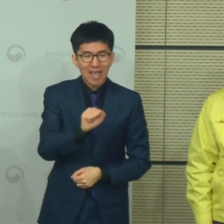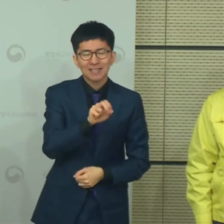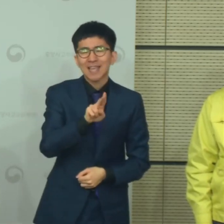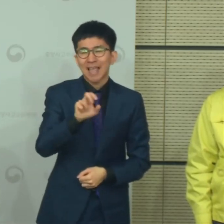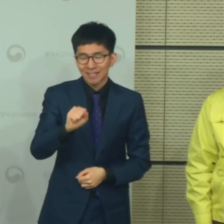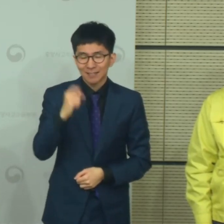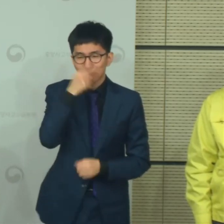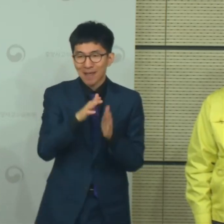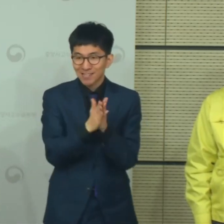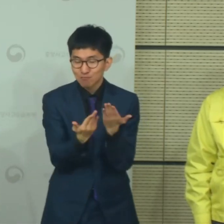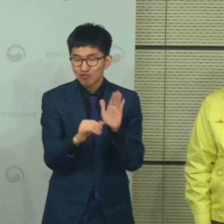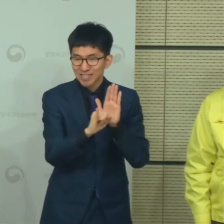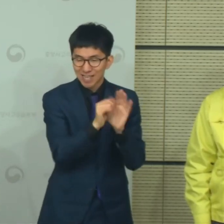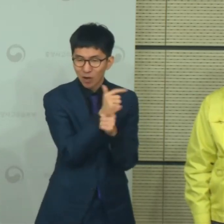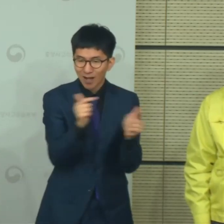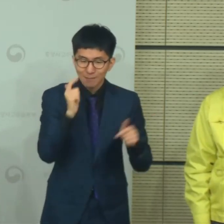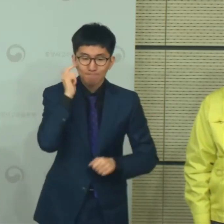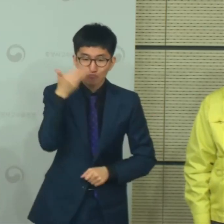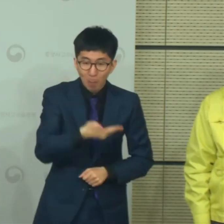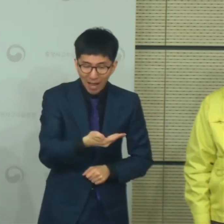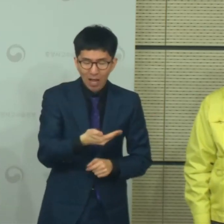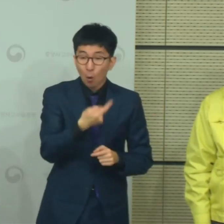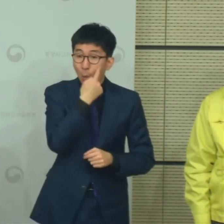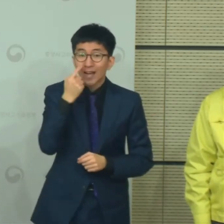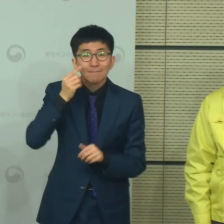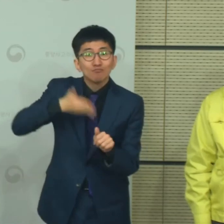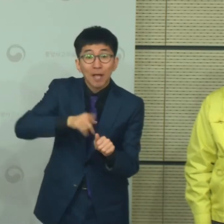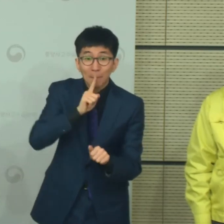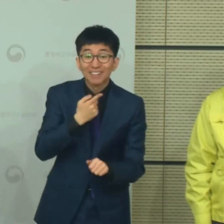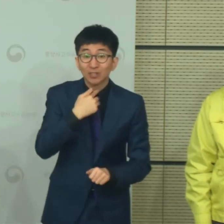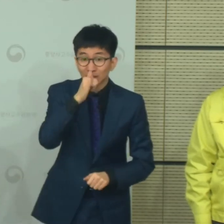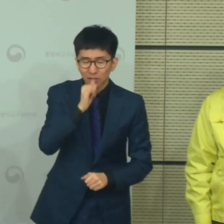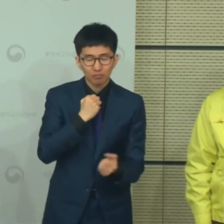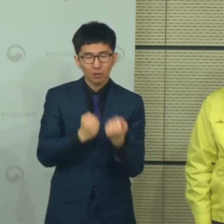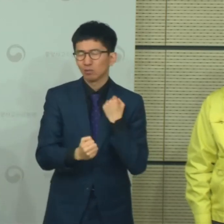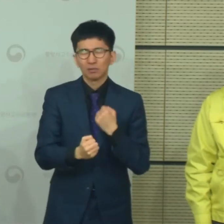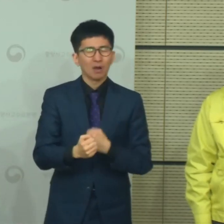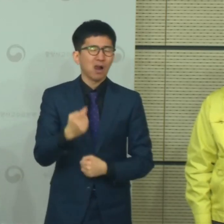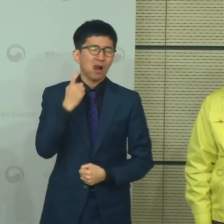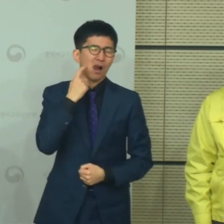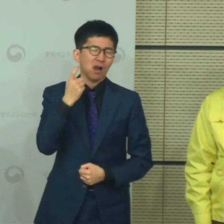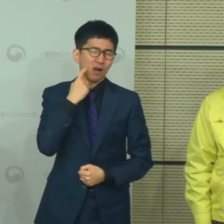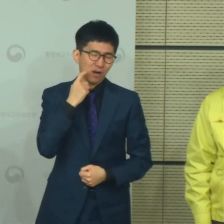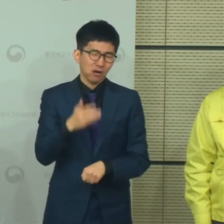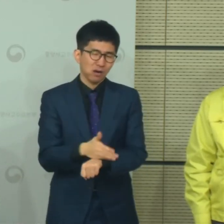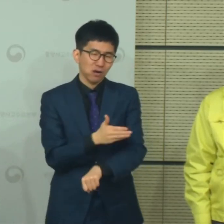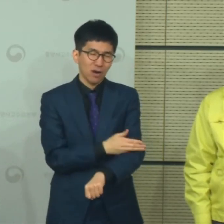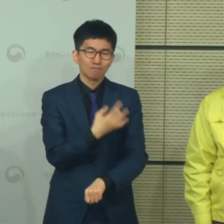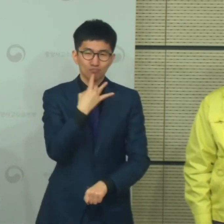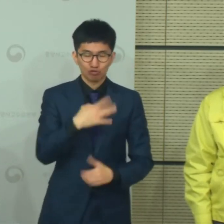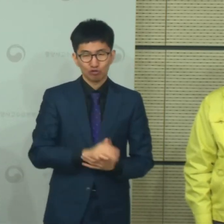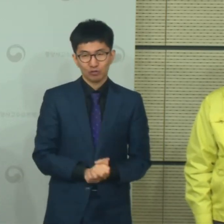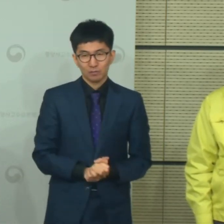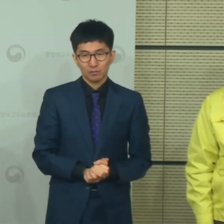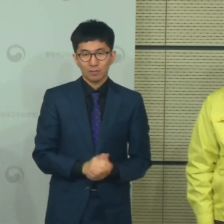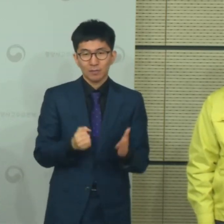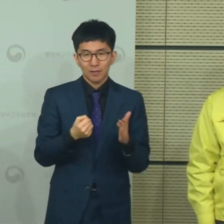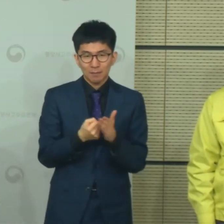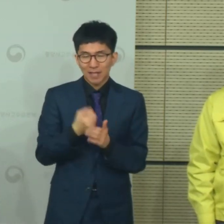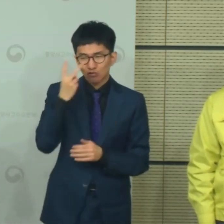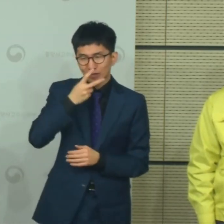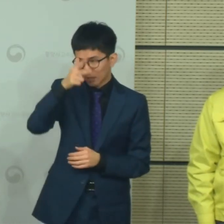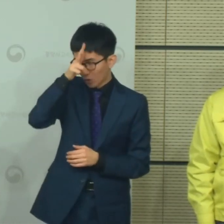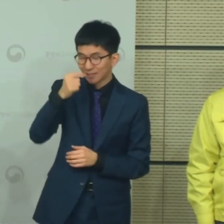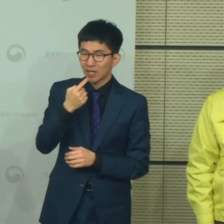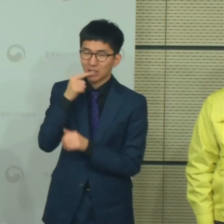SNS에 대한 사실 요청을 저한테 하셨는데 확인 결과 전혀 사실이 아니고 관련돼서 저는 이 문제에 대해서 수사